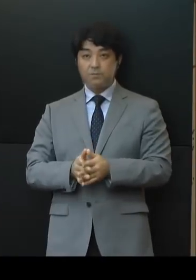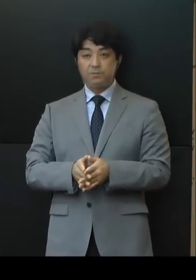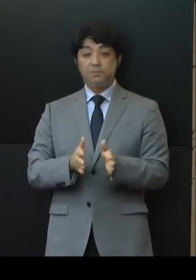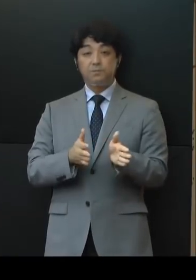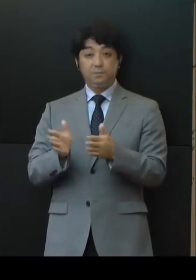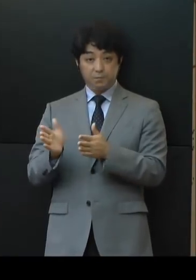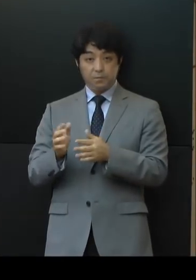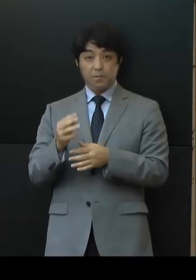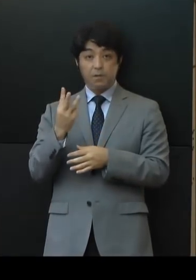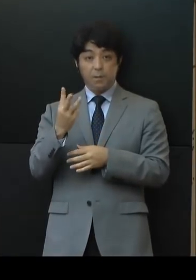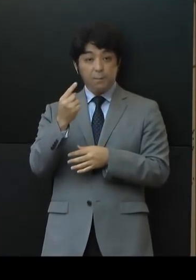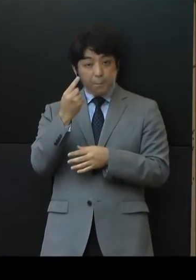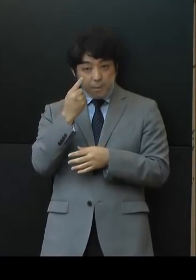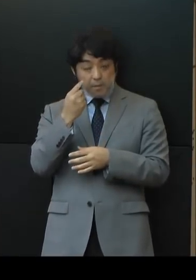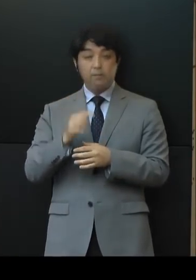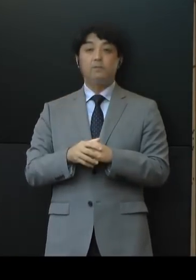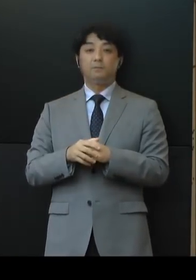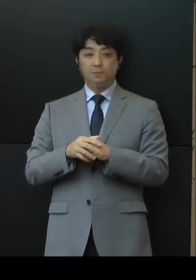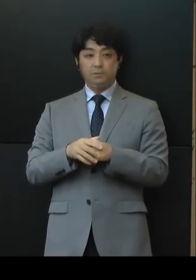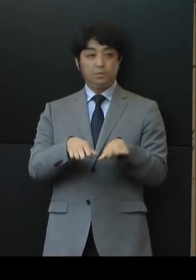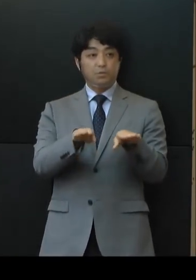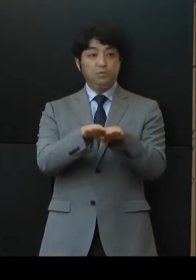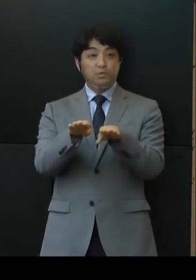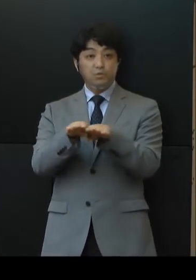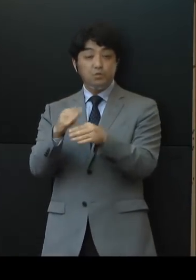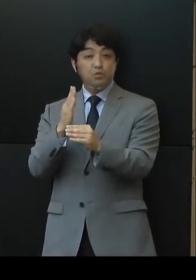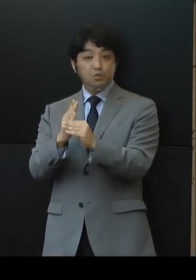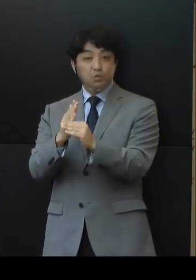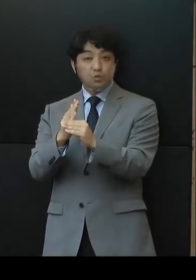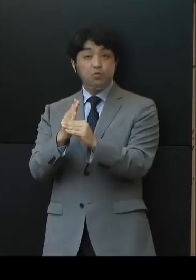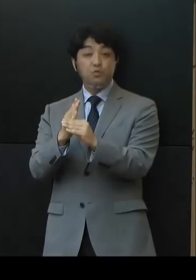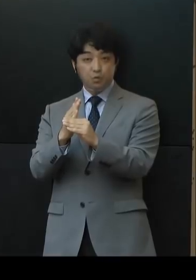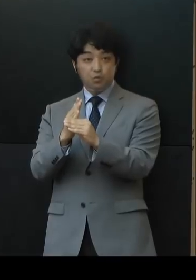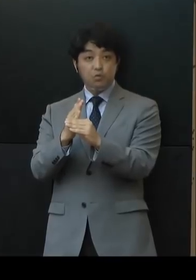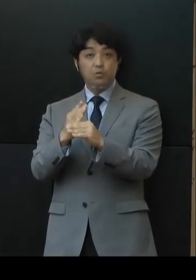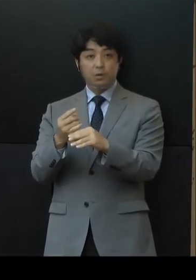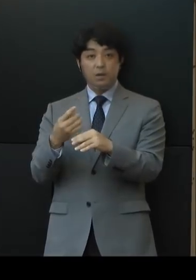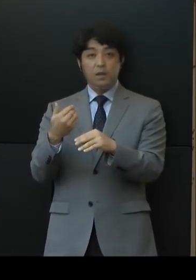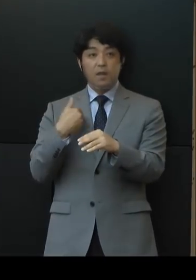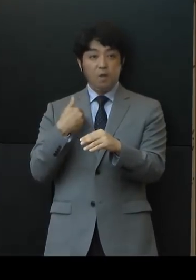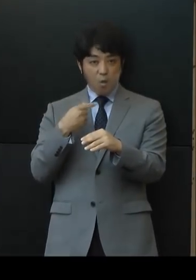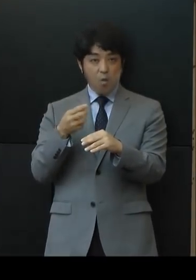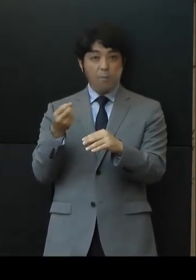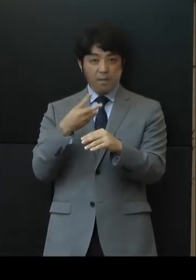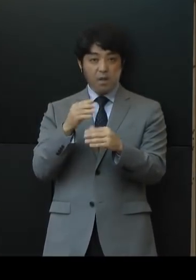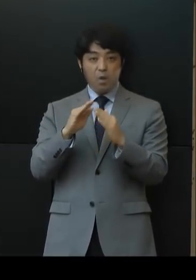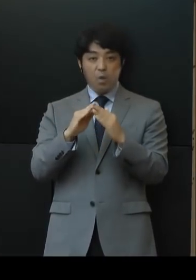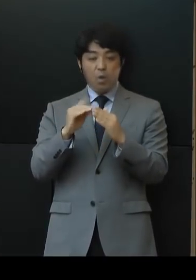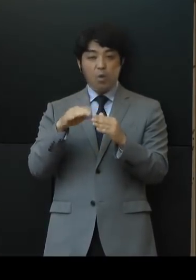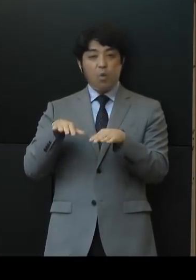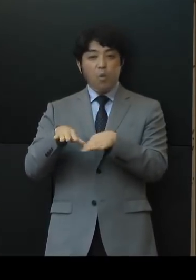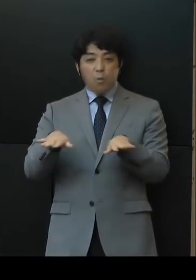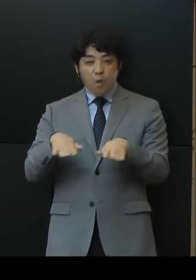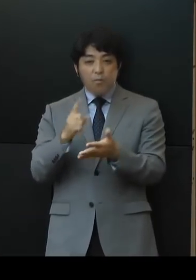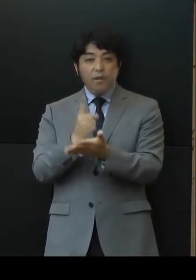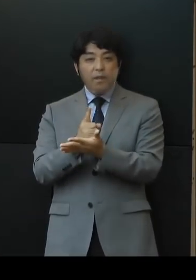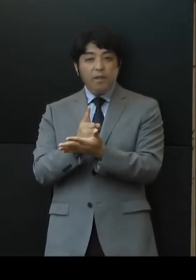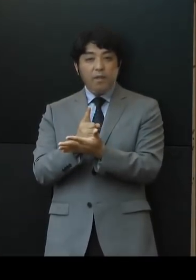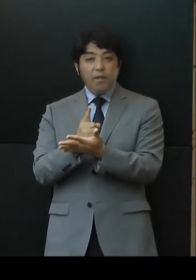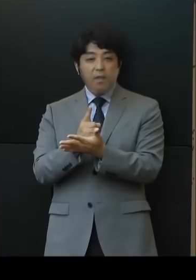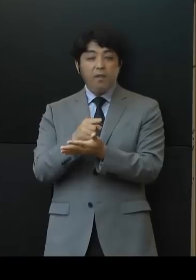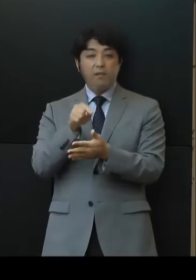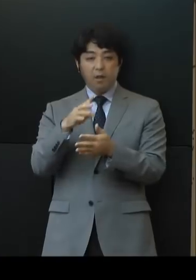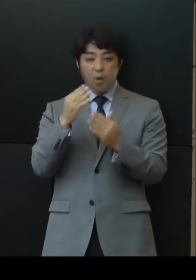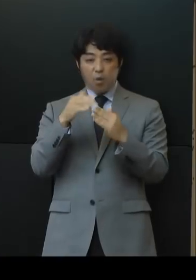丸の3番目ですが休業中に、店舗や、子どものみが在宅している住居などに、窃盗事